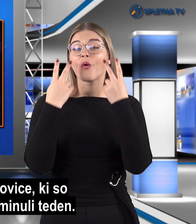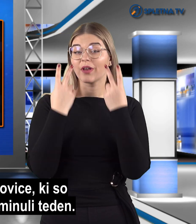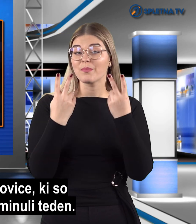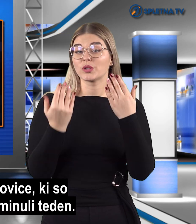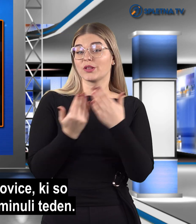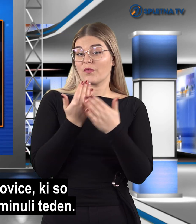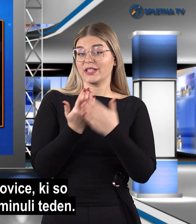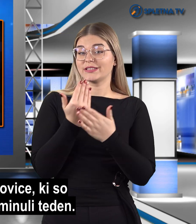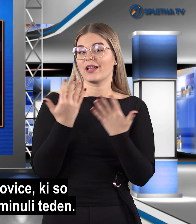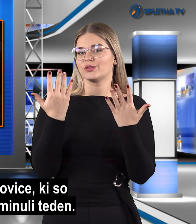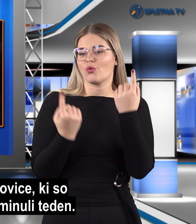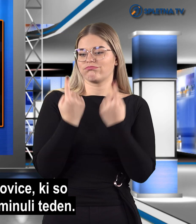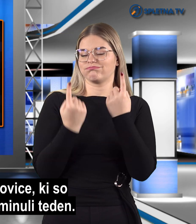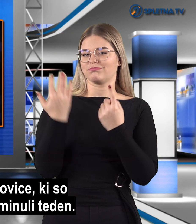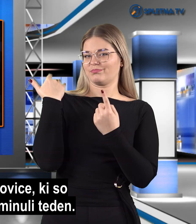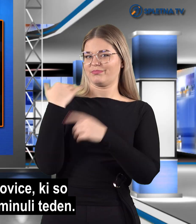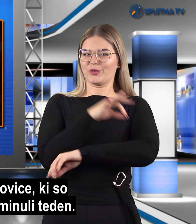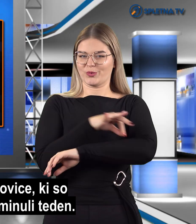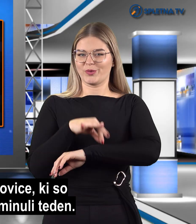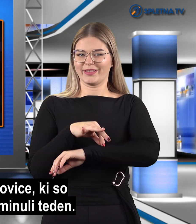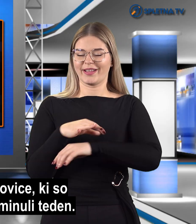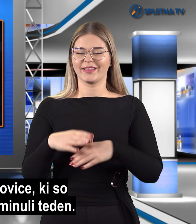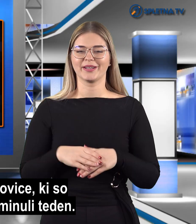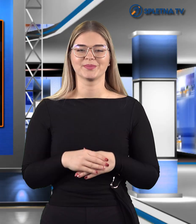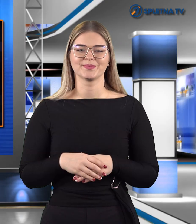Oglejmo si novice, ki so zaznamovale minuli teden.